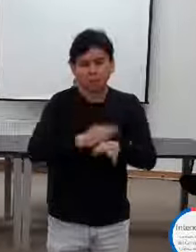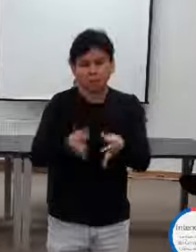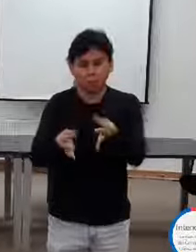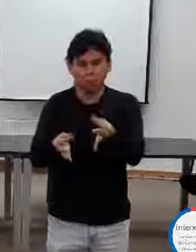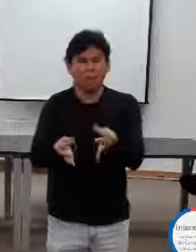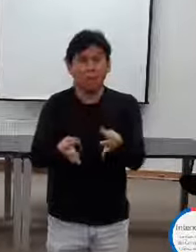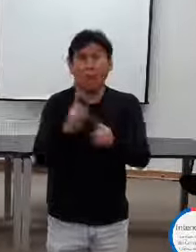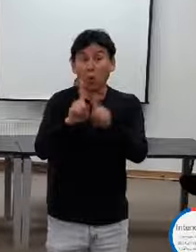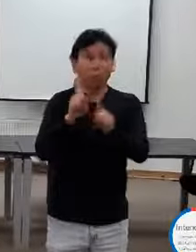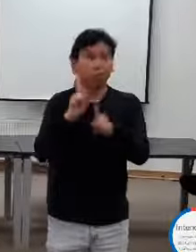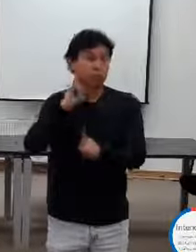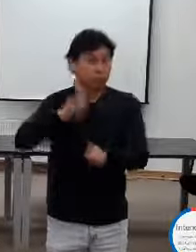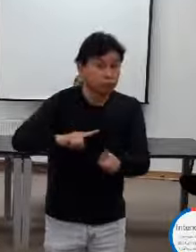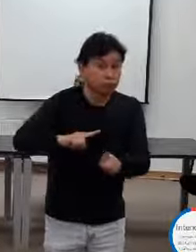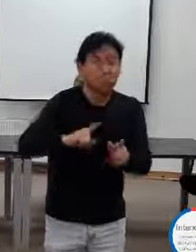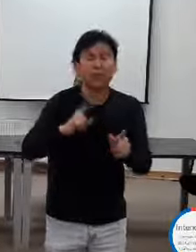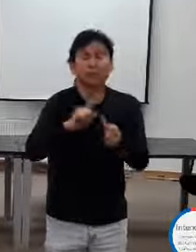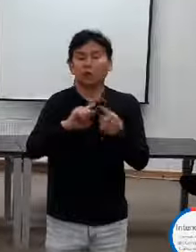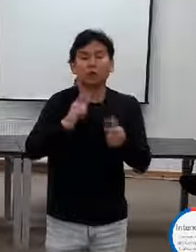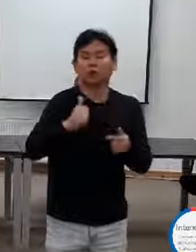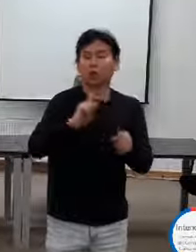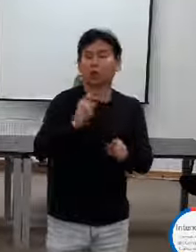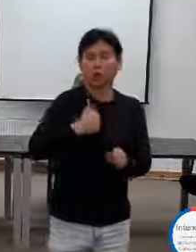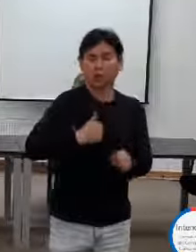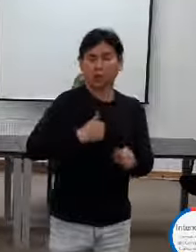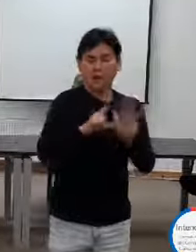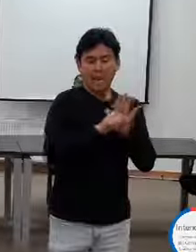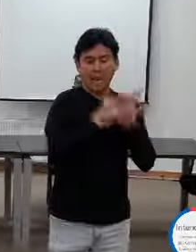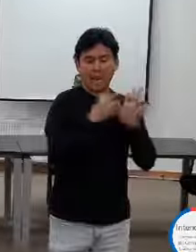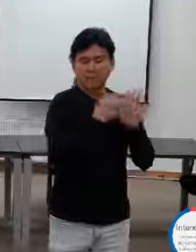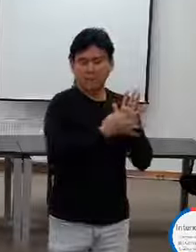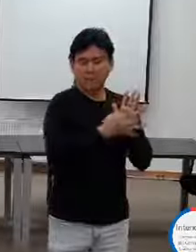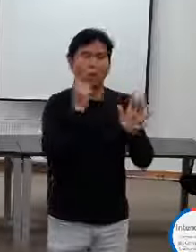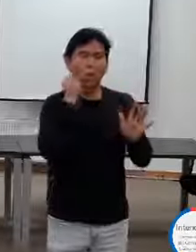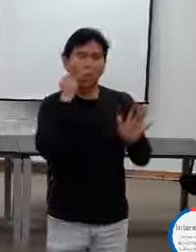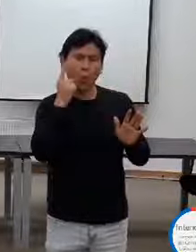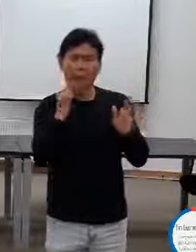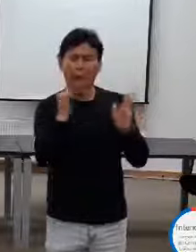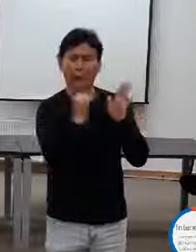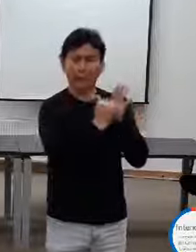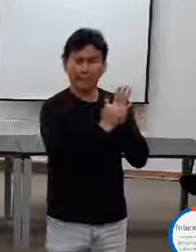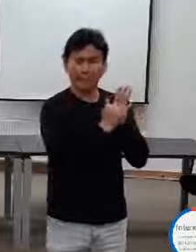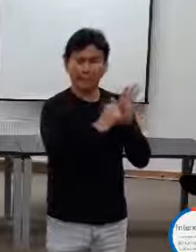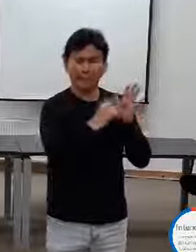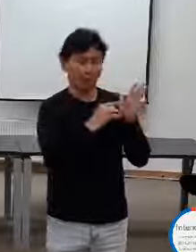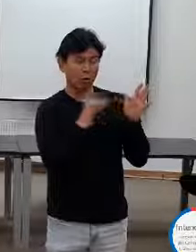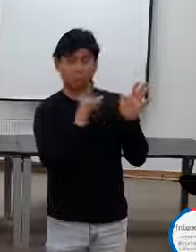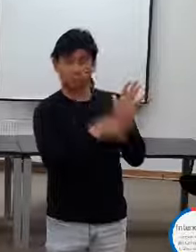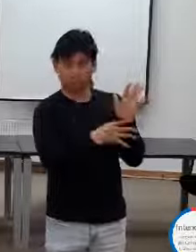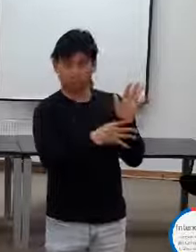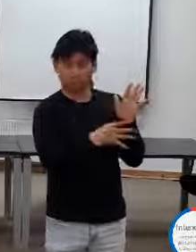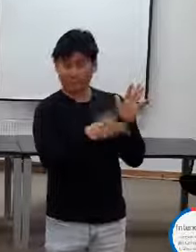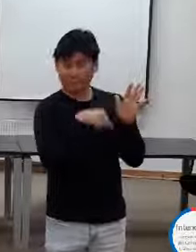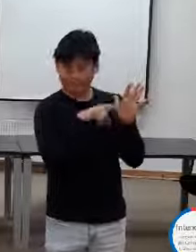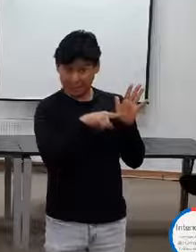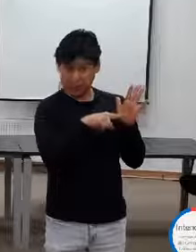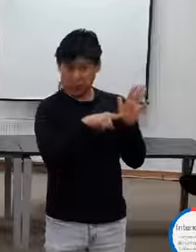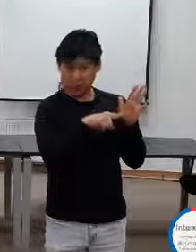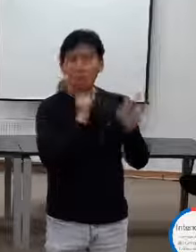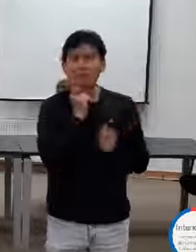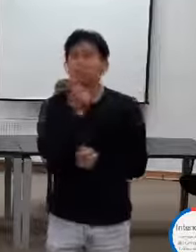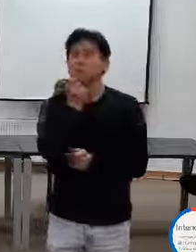Quienes no, entran a incumplir. Y para ello, la ley estipula cuál es el artículo que se infringe, y todos esos casos